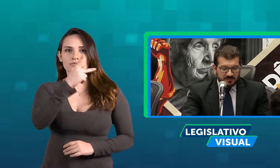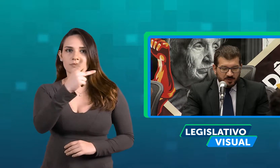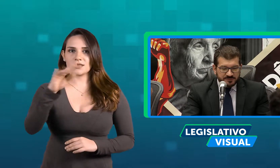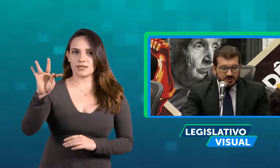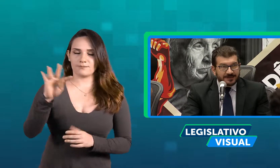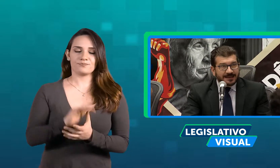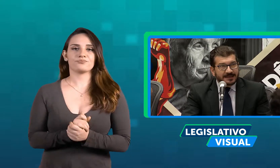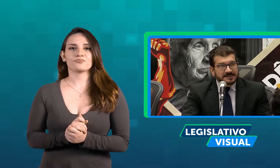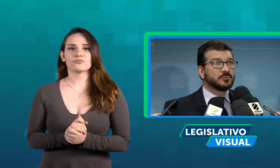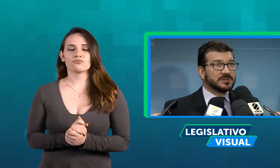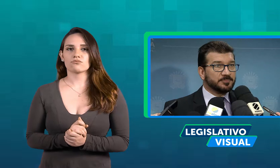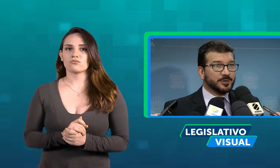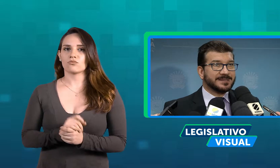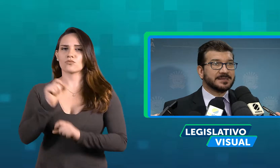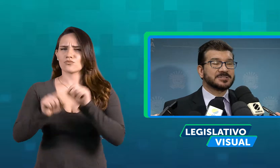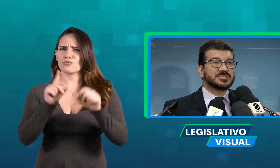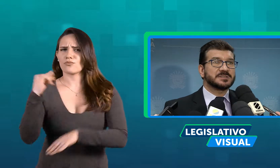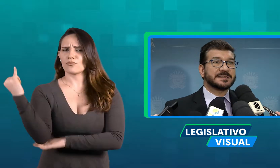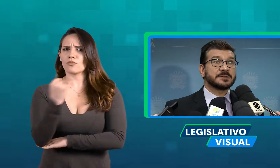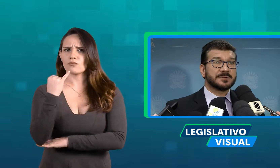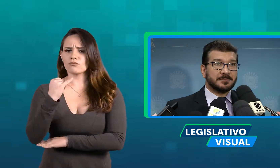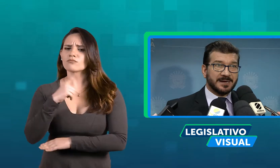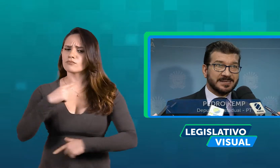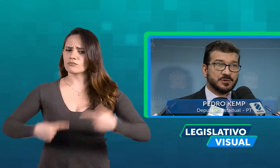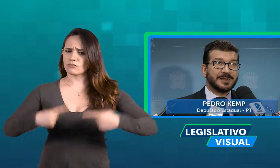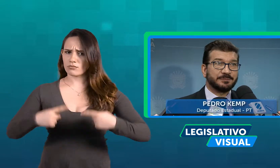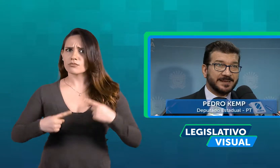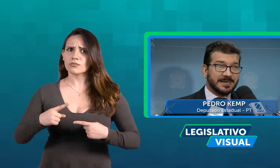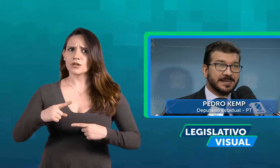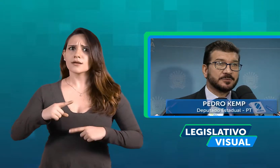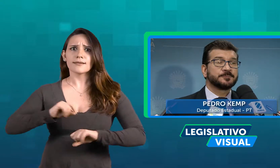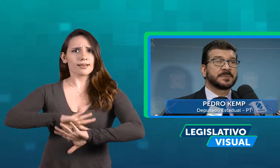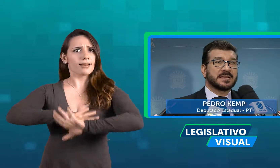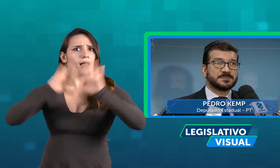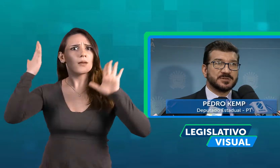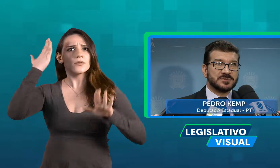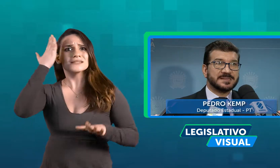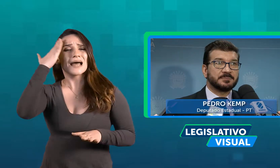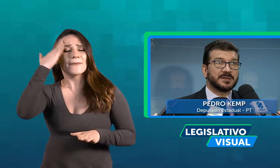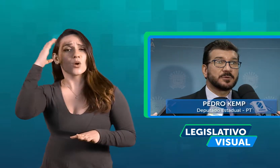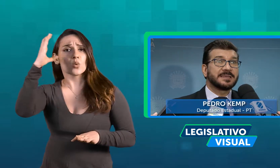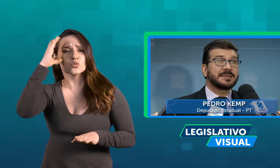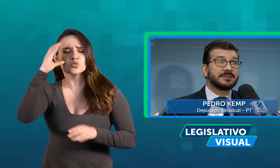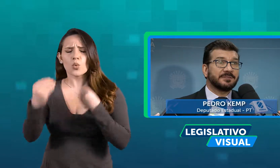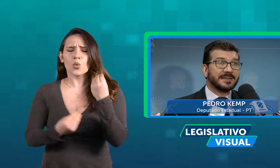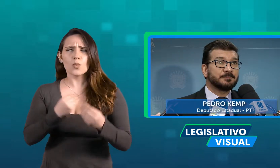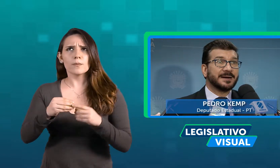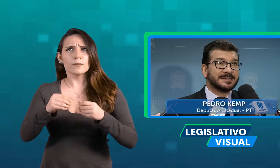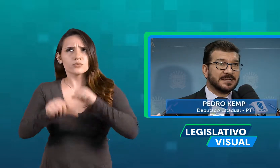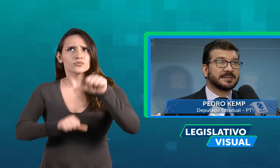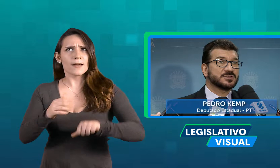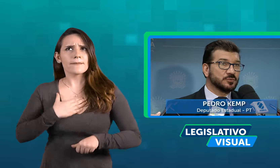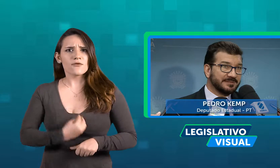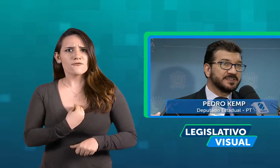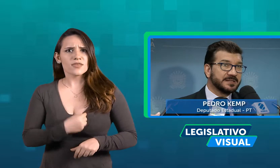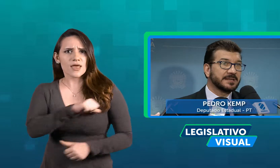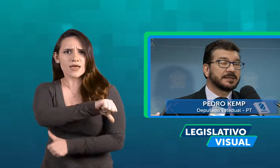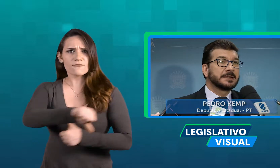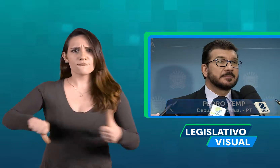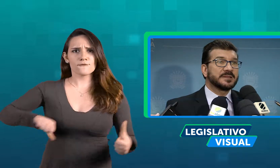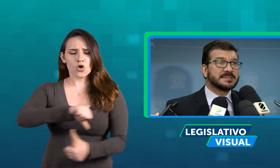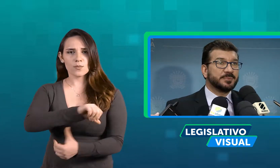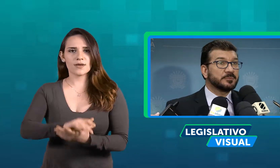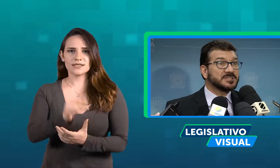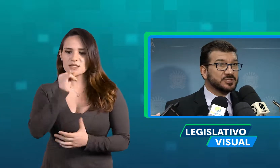do PT. Então é muito importante a gente fazer um debate qualificado, as pessoas saberem o que vai impactar na sua